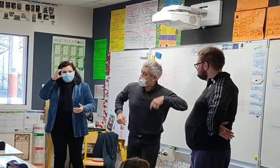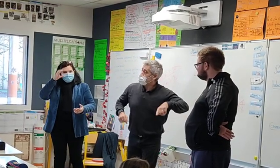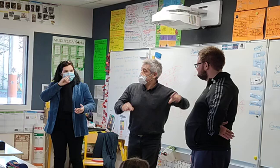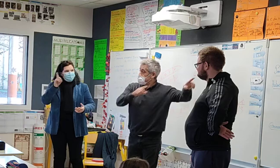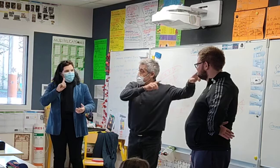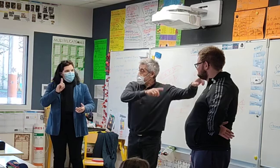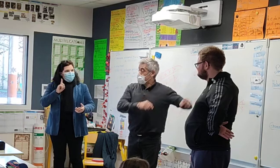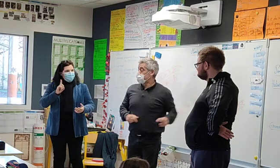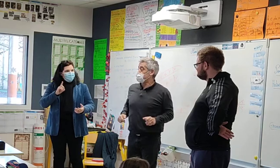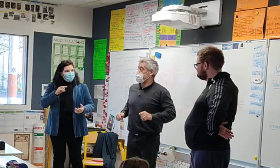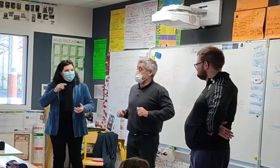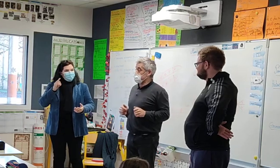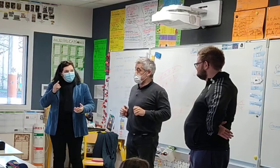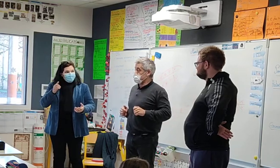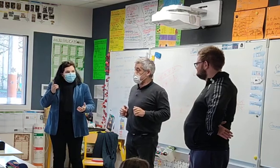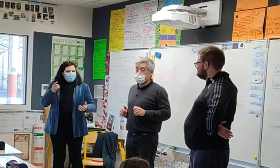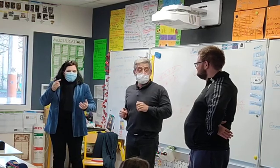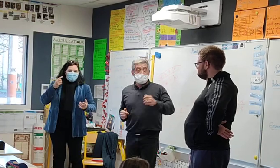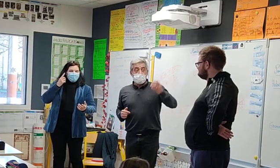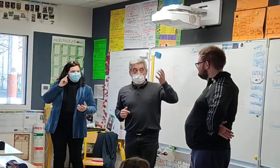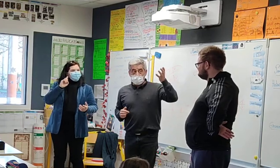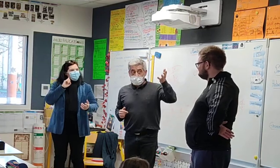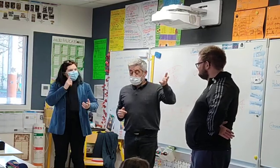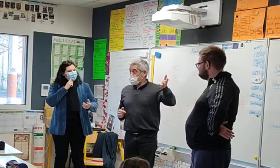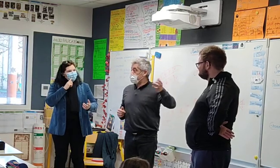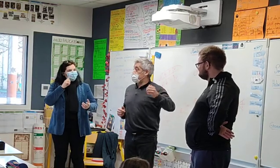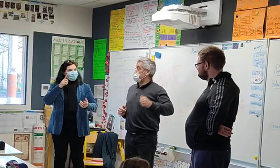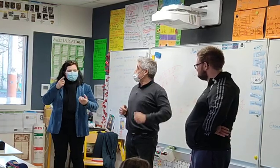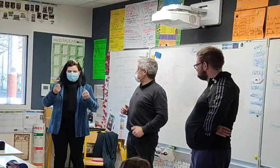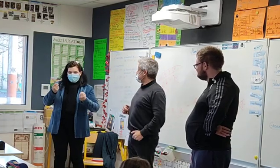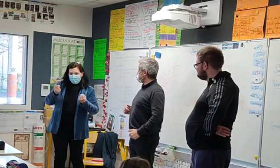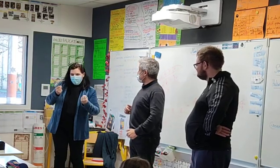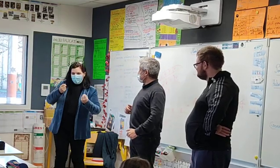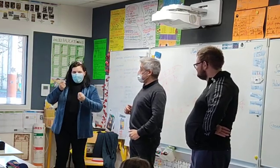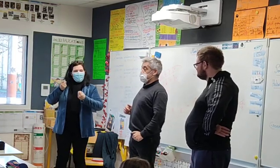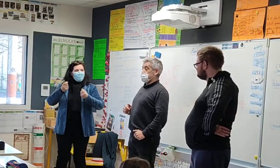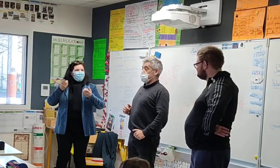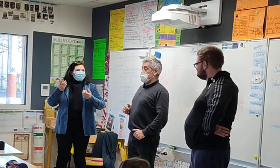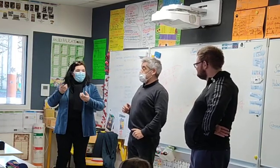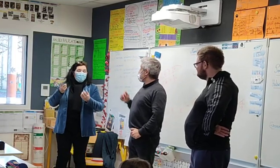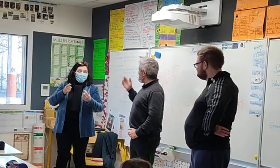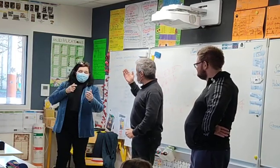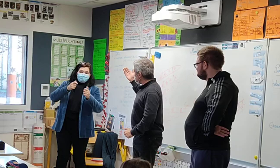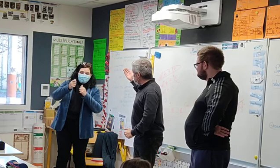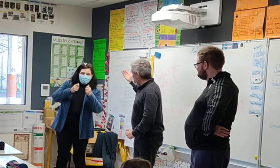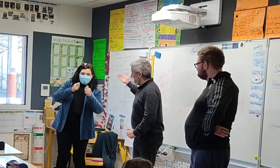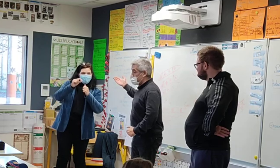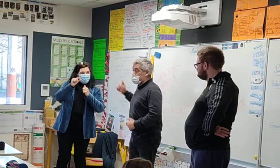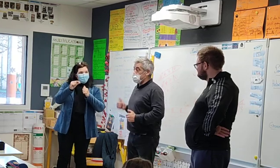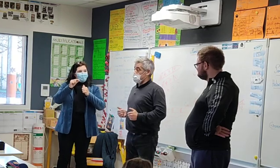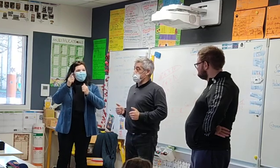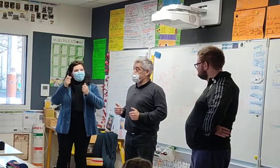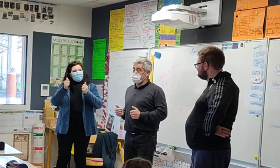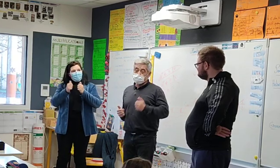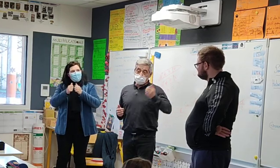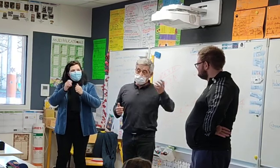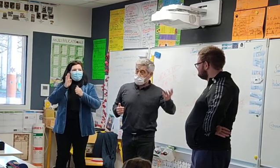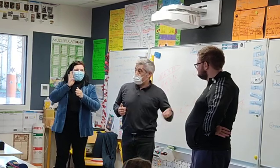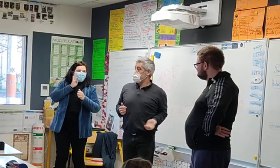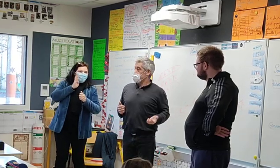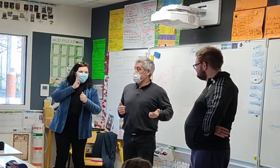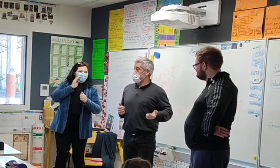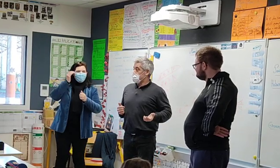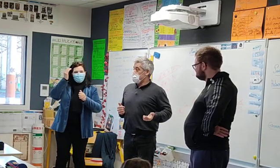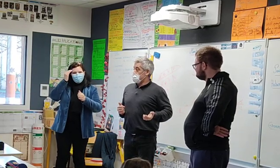Mais on a réussi à aller au bout du chemin ensemble. On a appris à faire connaissance. Grâce à sa maman, j'ai su